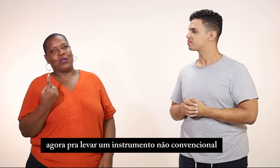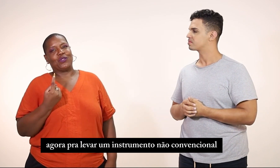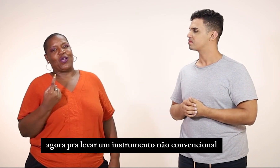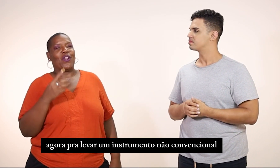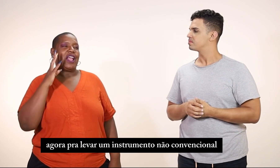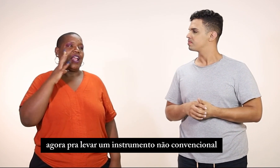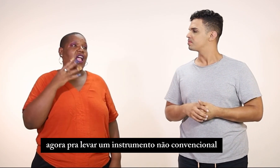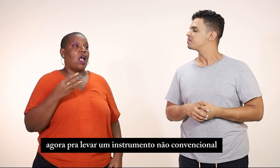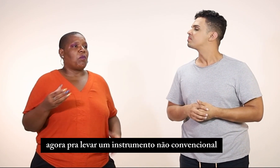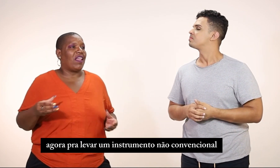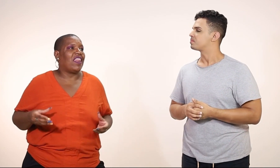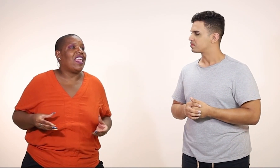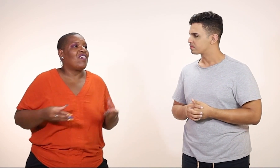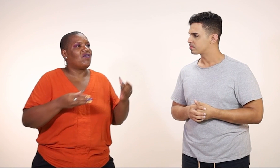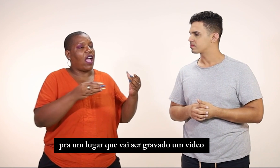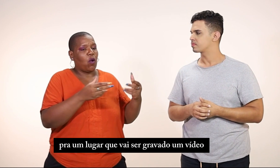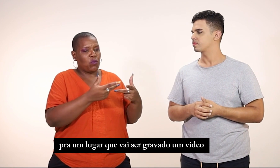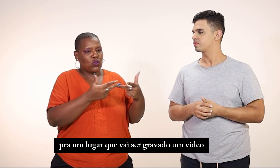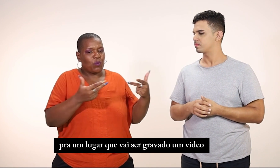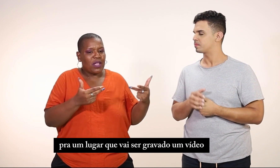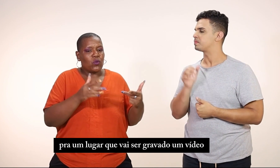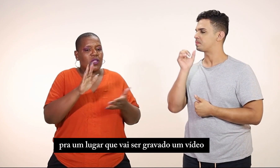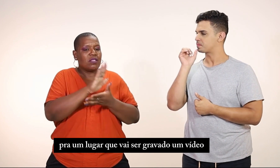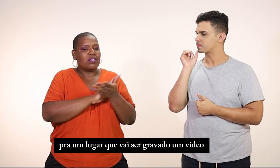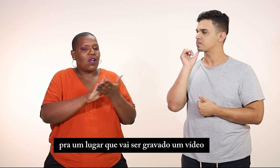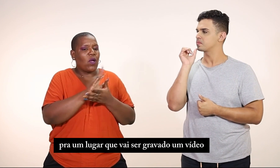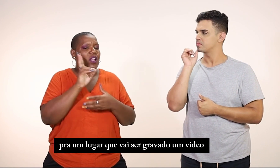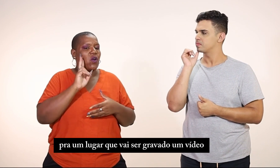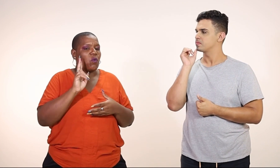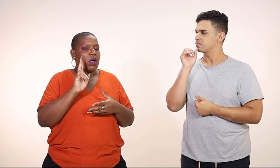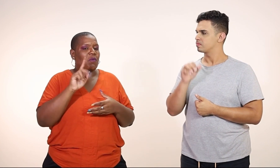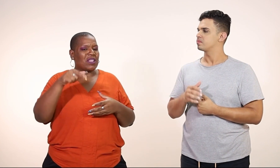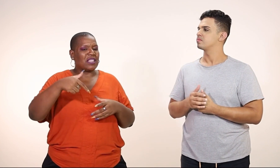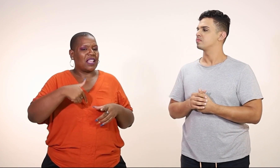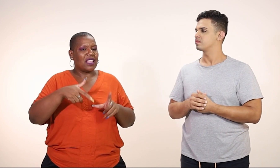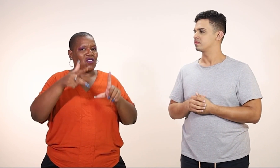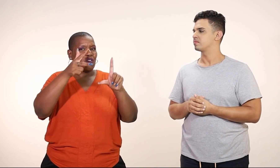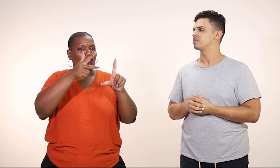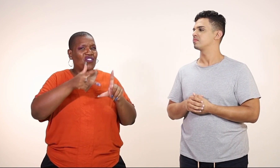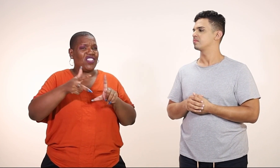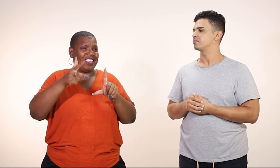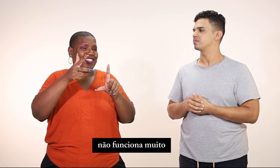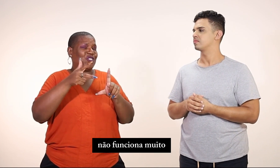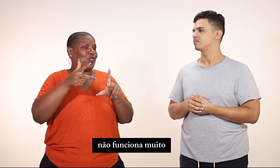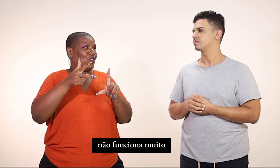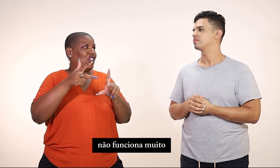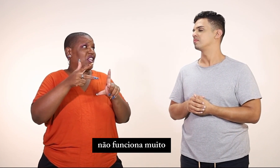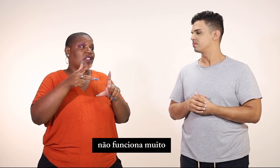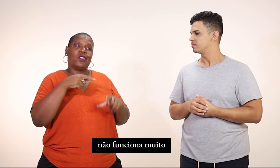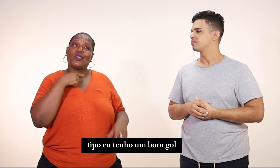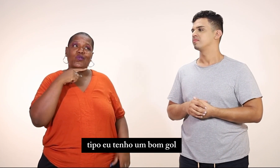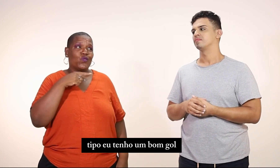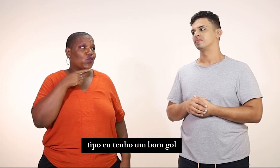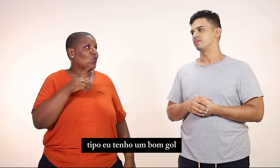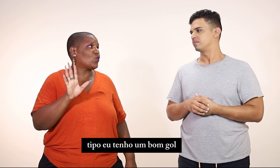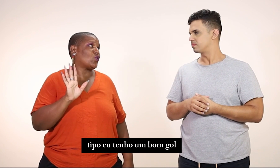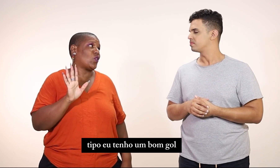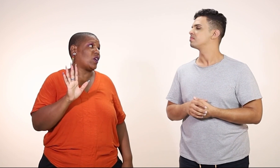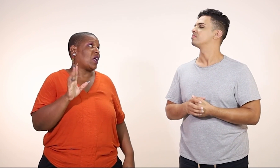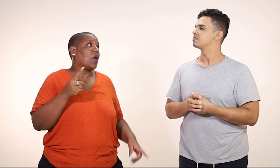não convencional para um lugar que vai ser gravado um vídeo, não funciona muito. Tipo, eu tenho um bongô, mas o